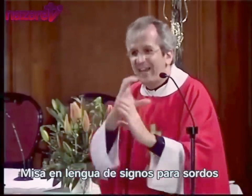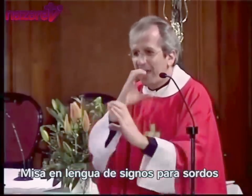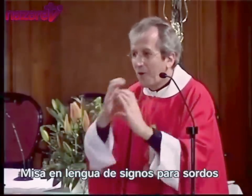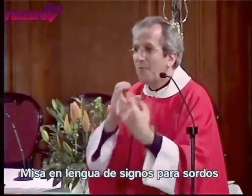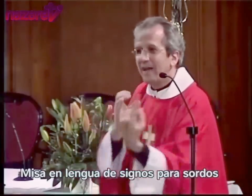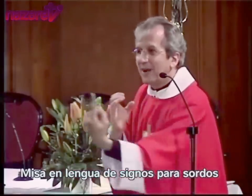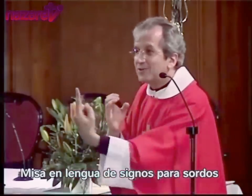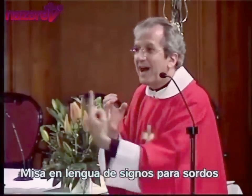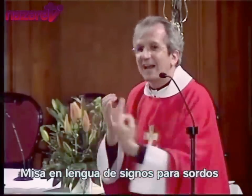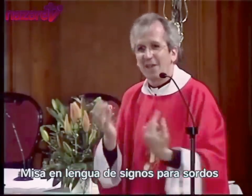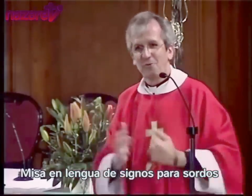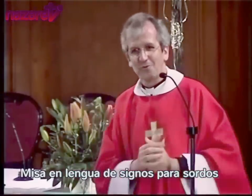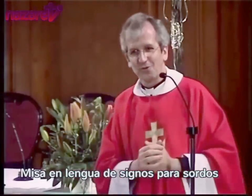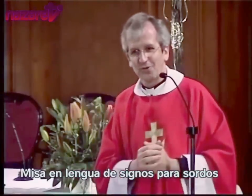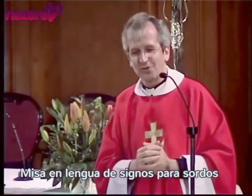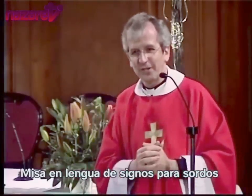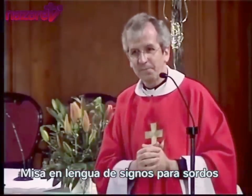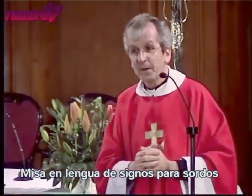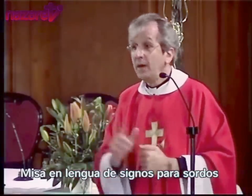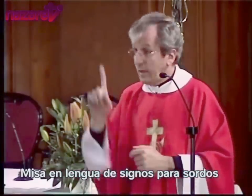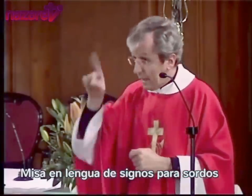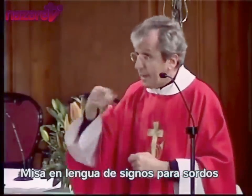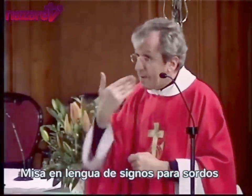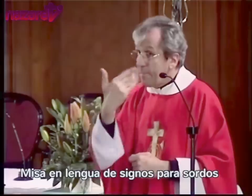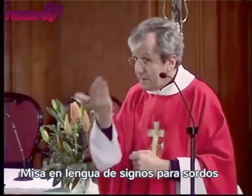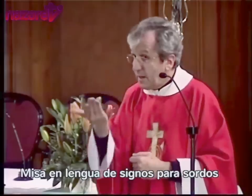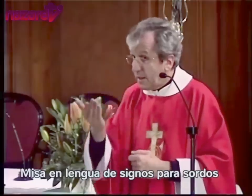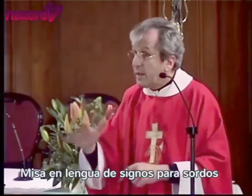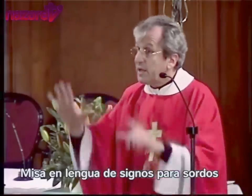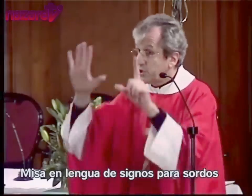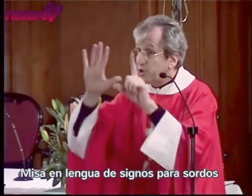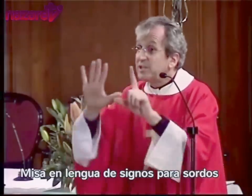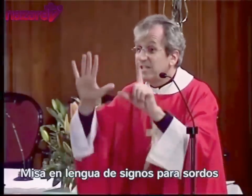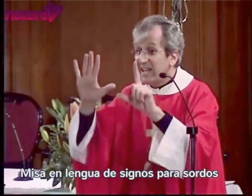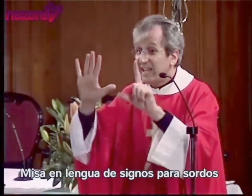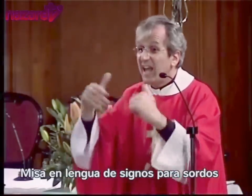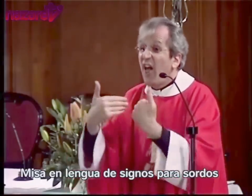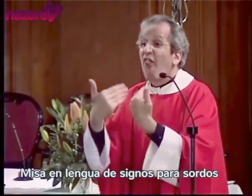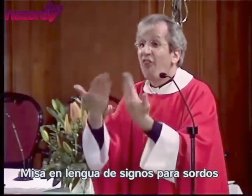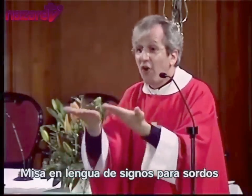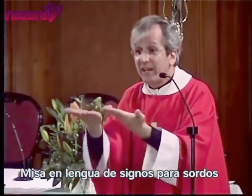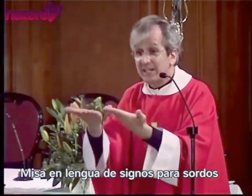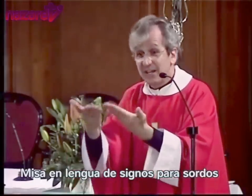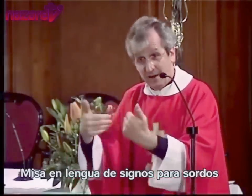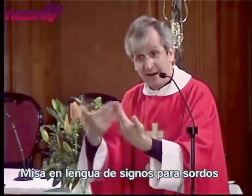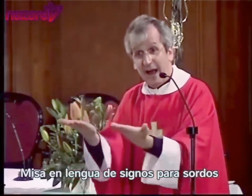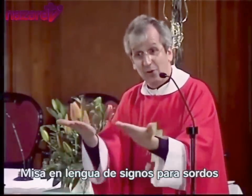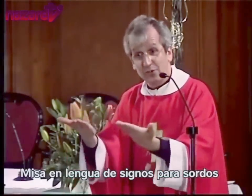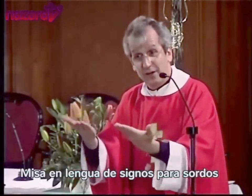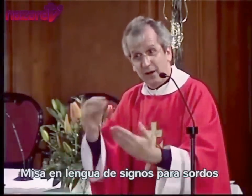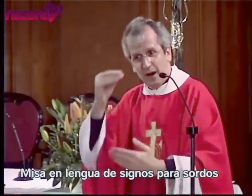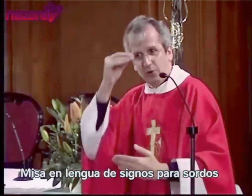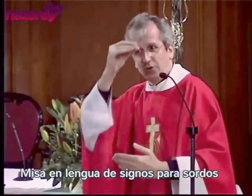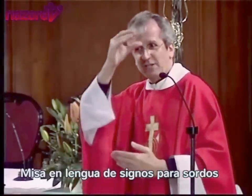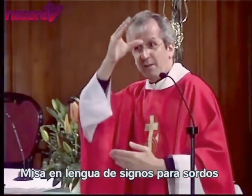Santo quiere comunicaros a cada uno de vosotros. Y también pedirle estos 7 dones,